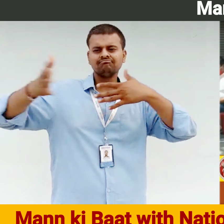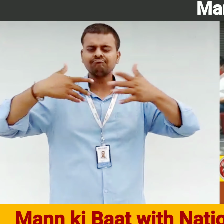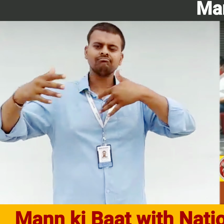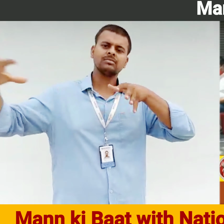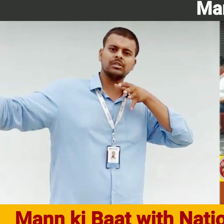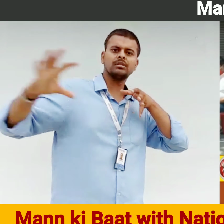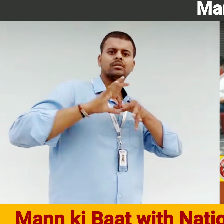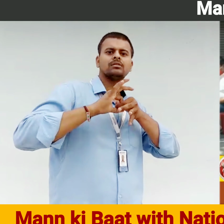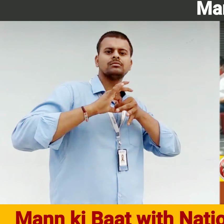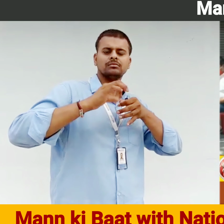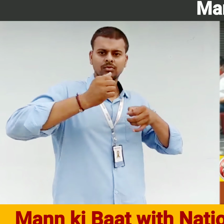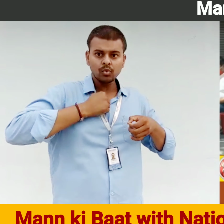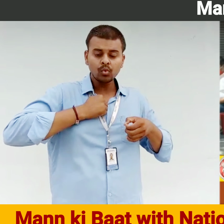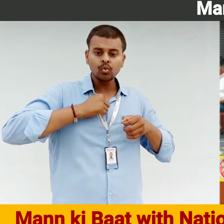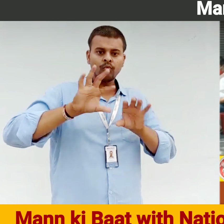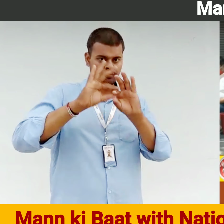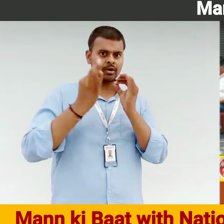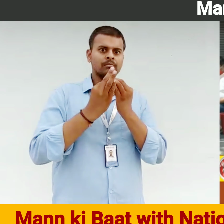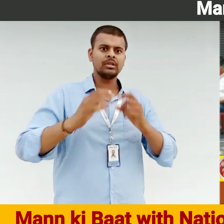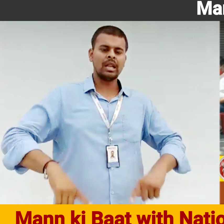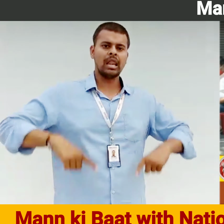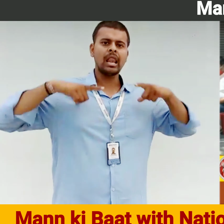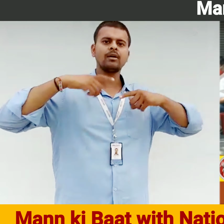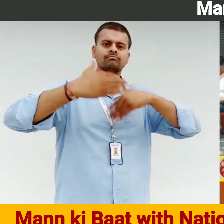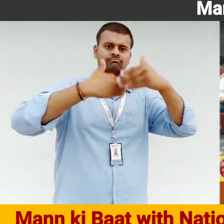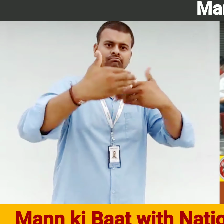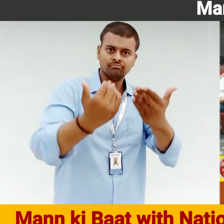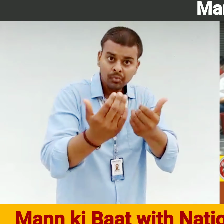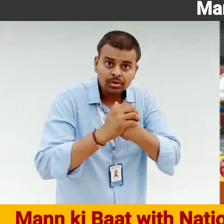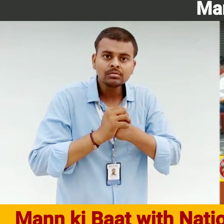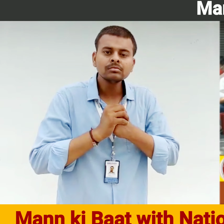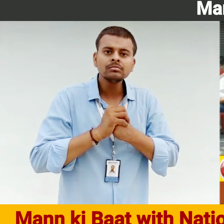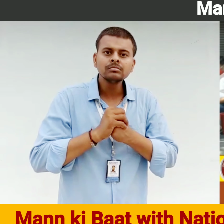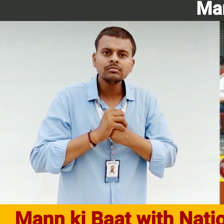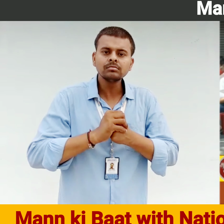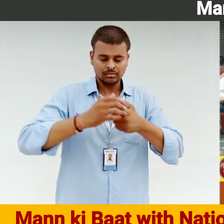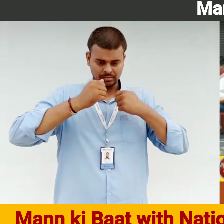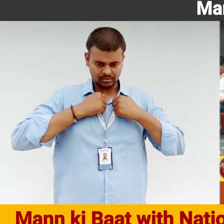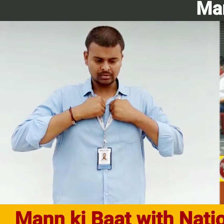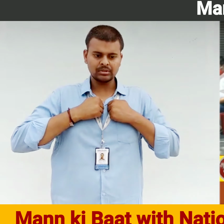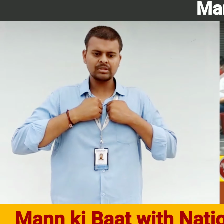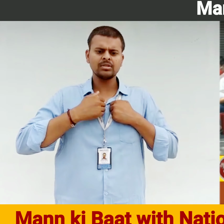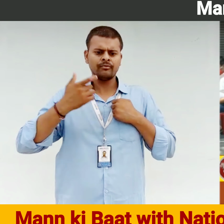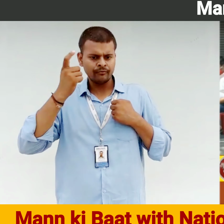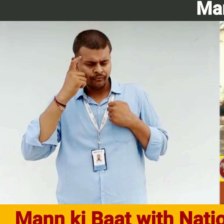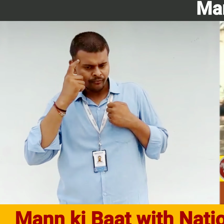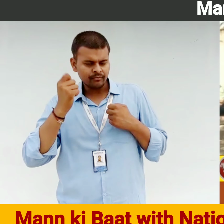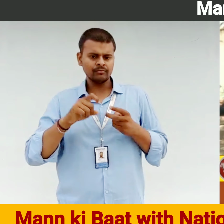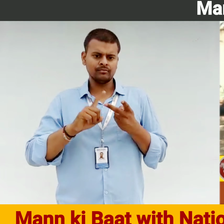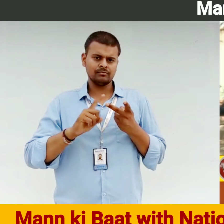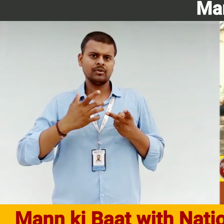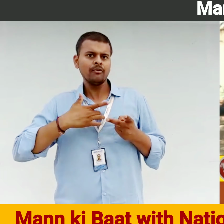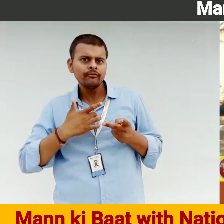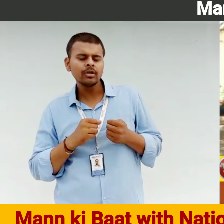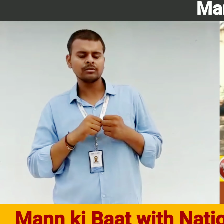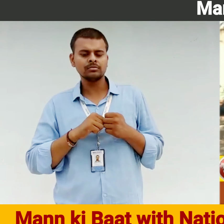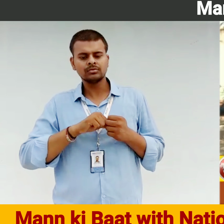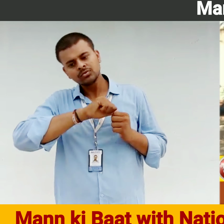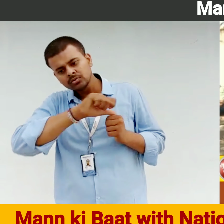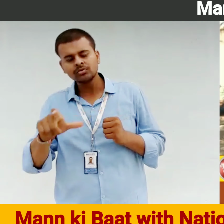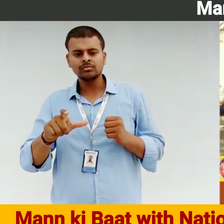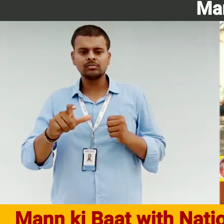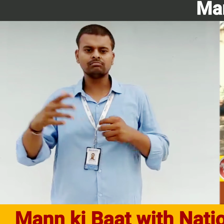भी इसकी चिंता करनी होगी। मेरा आपसे अनुरोध है कि इस पर्यावरण दिवस पर कुछ पेड़ अवश्य